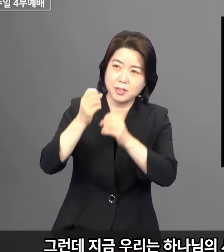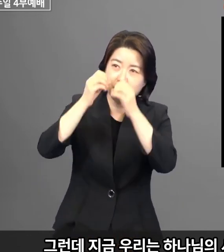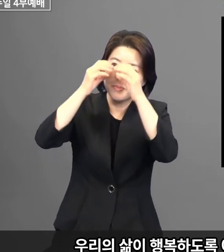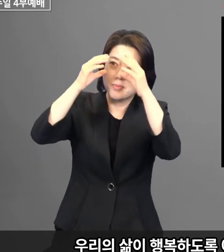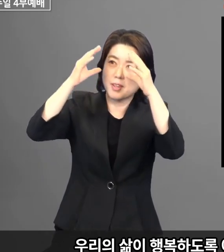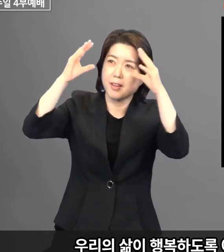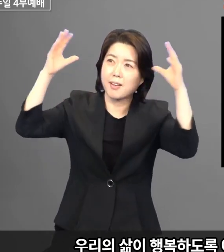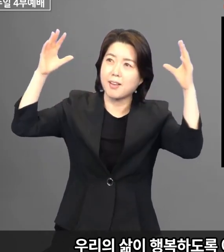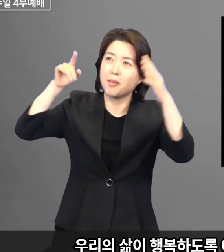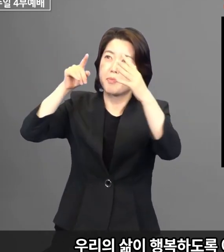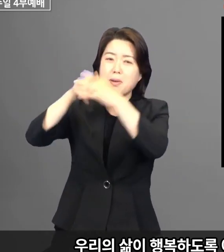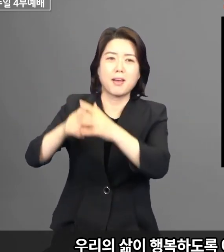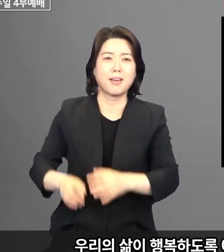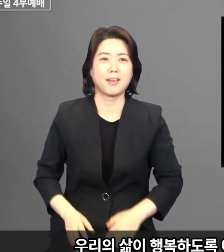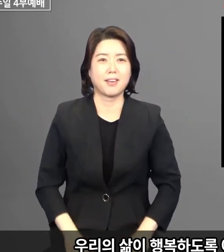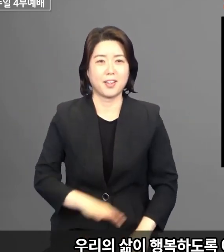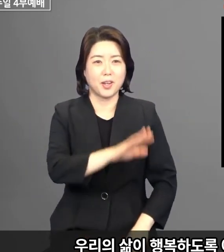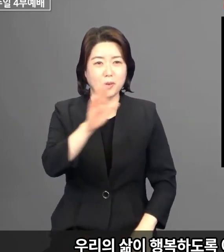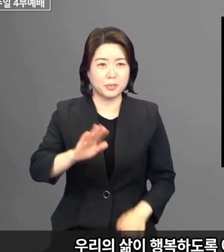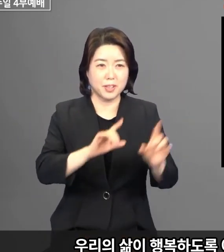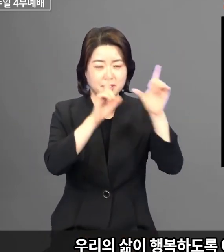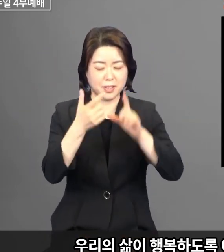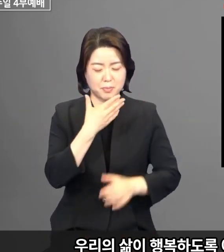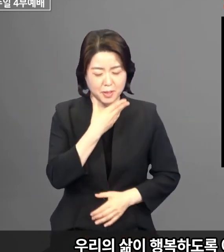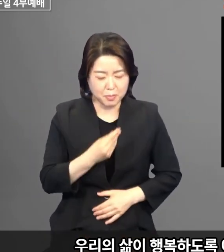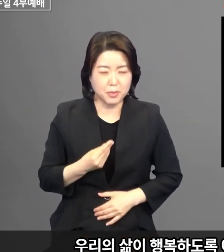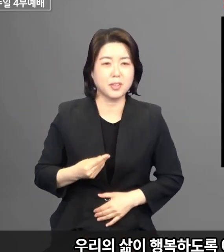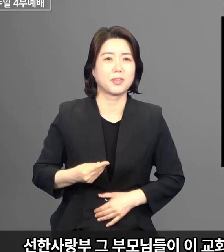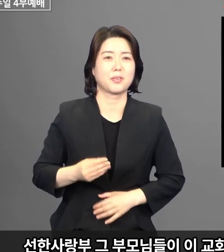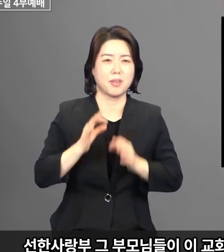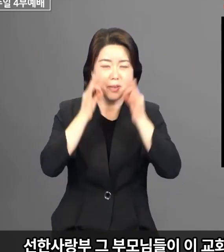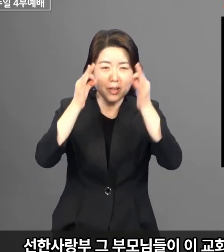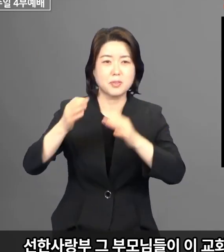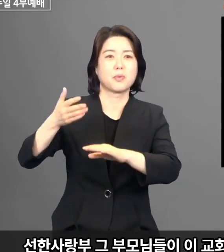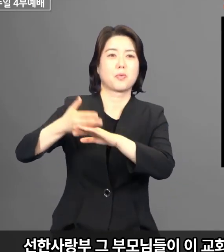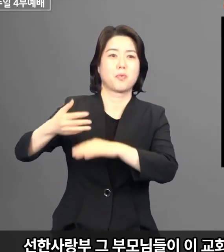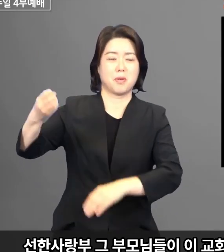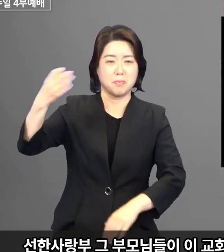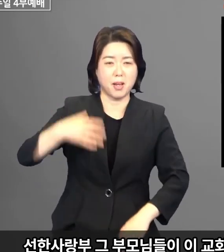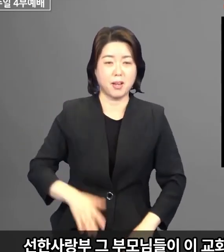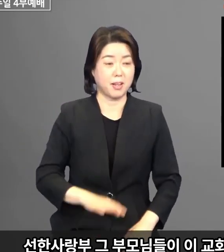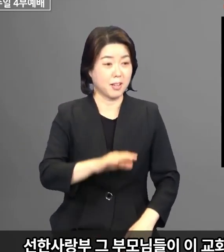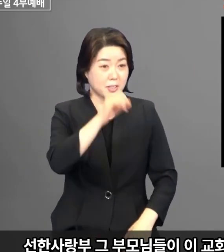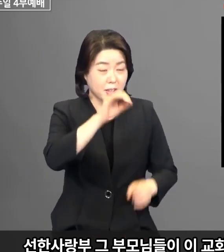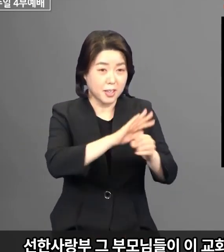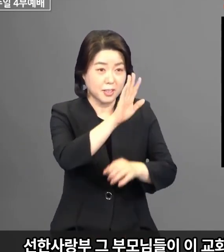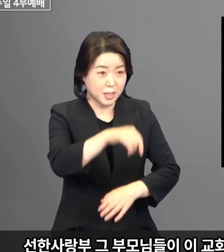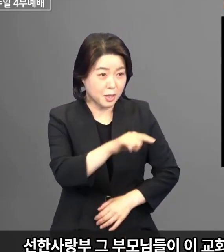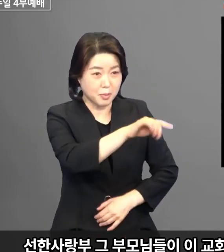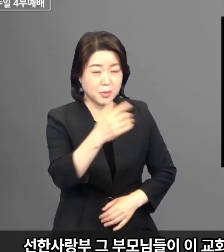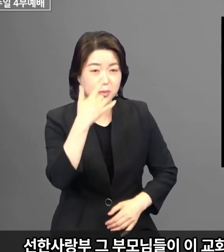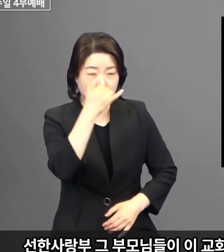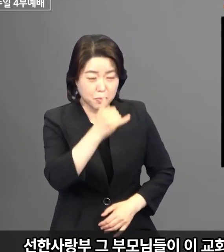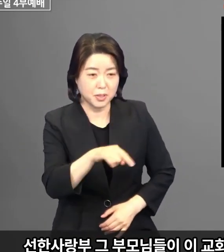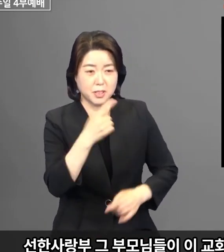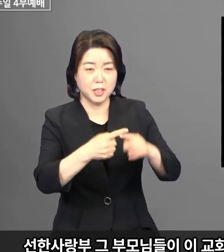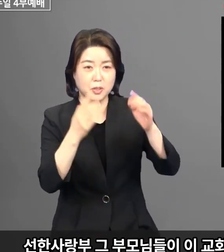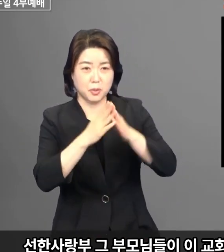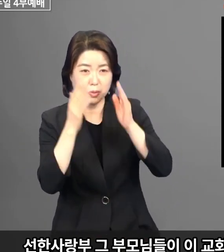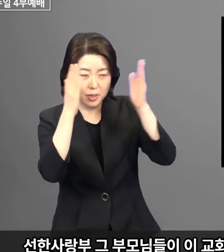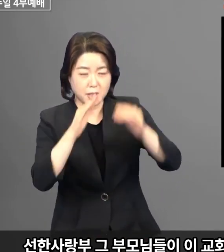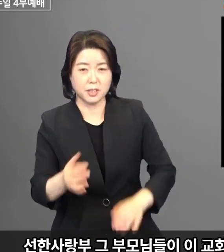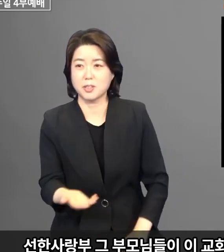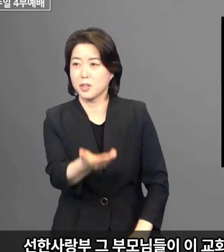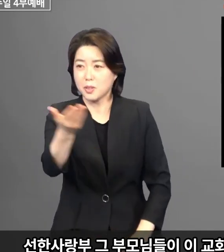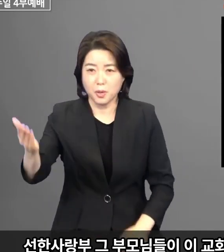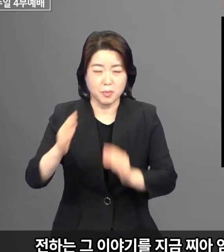있어요. 우리의 삶이 행복하도록 애써줘서 고맙다는 이야기, 선한 사랑부 그 부모님들이 이 교회를 향하여서,